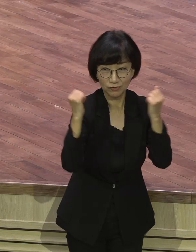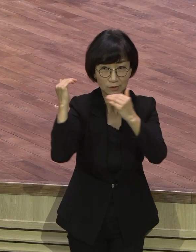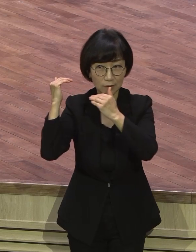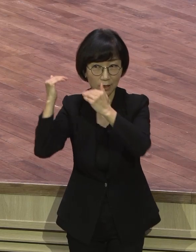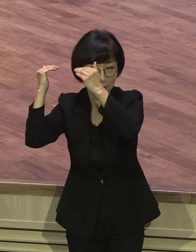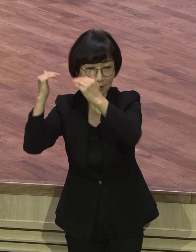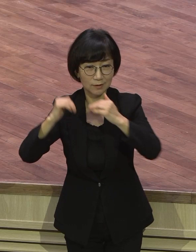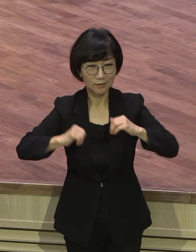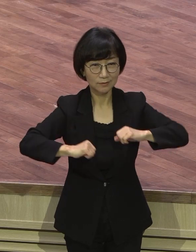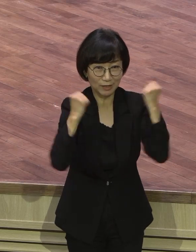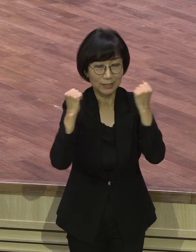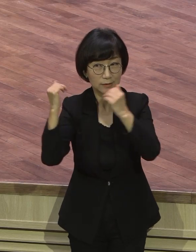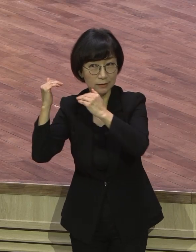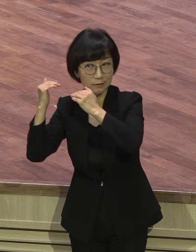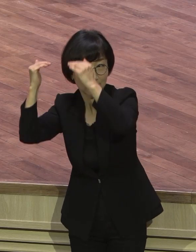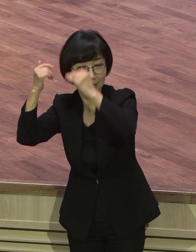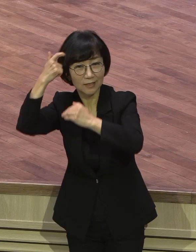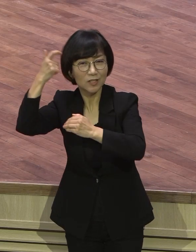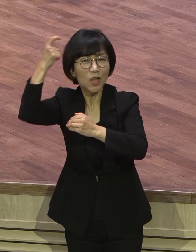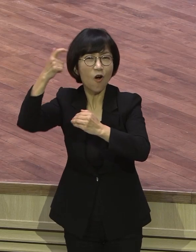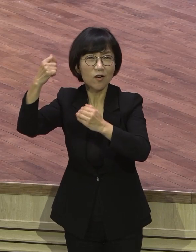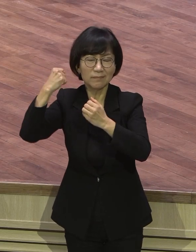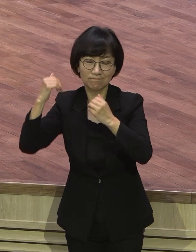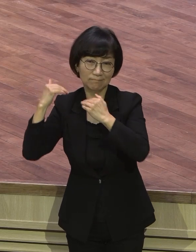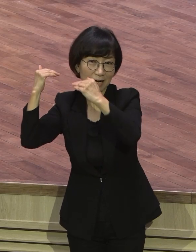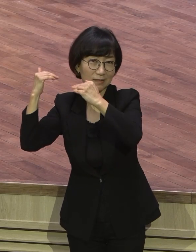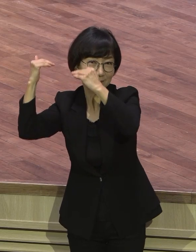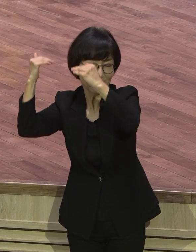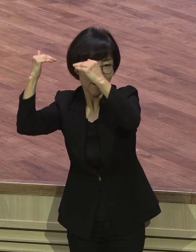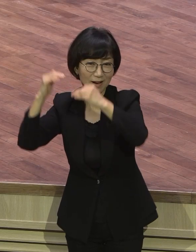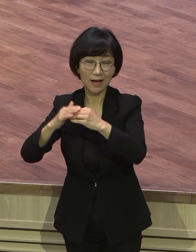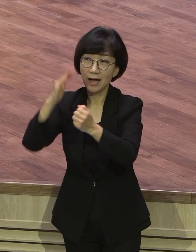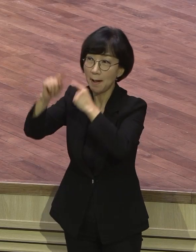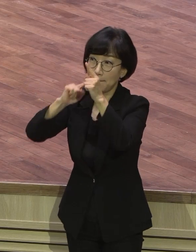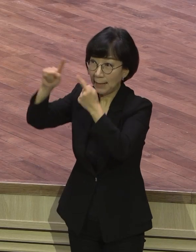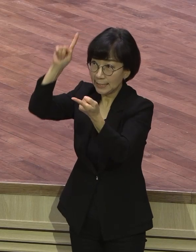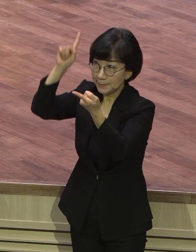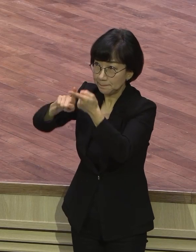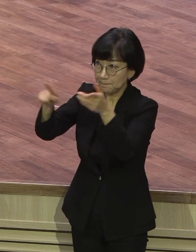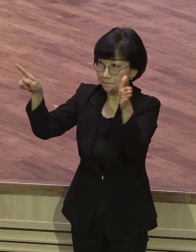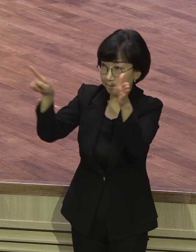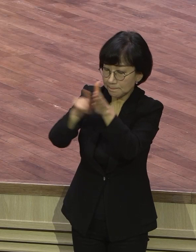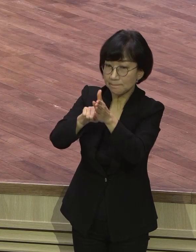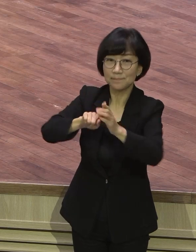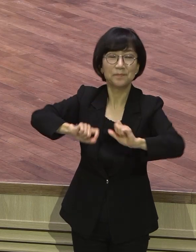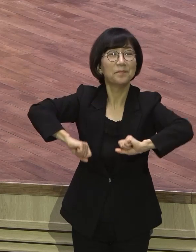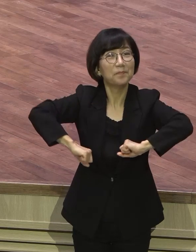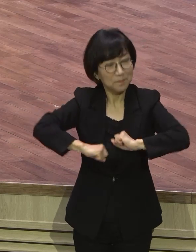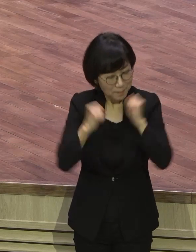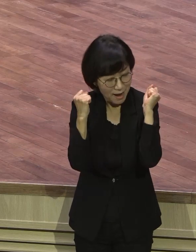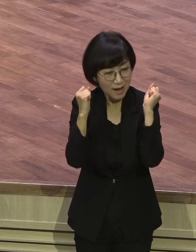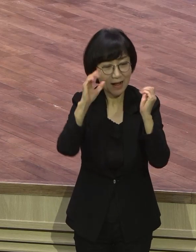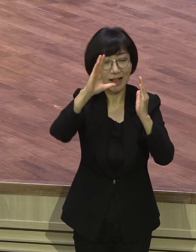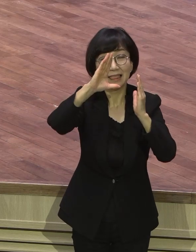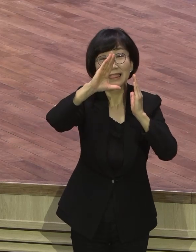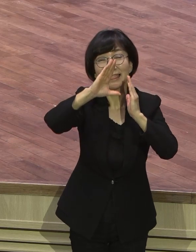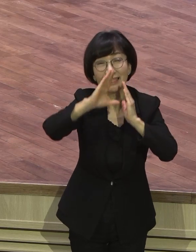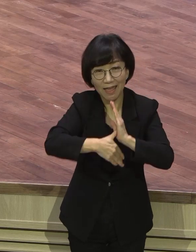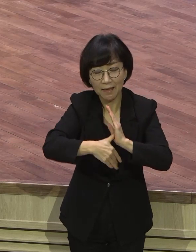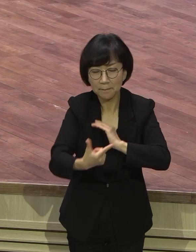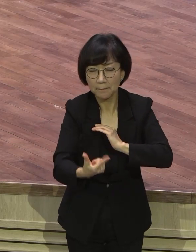순종하는 순간에 영적으로 성장한다. 하나님의 말씀이 주어진 그대로 믿고 순종하는